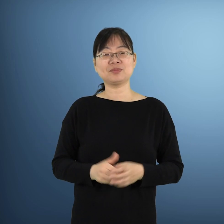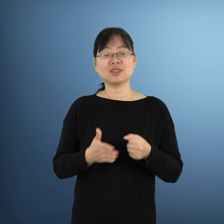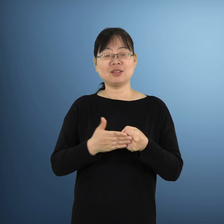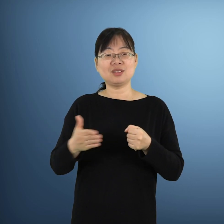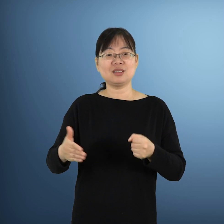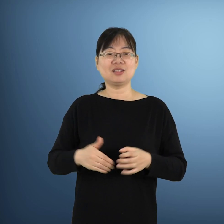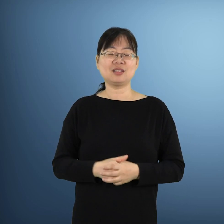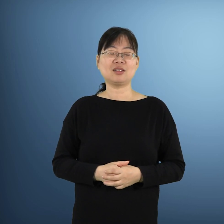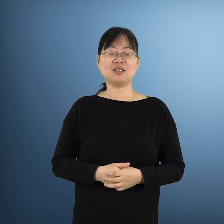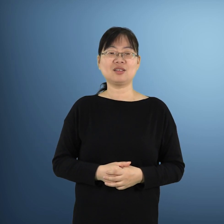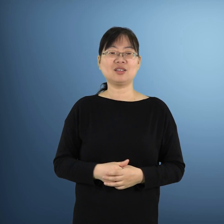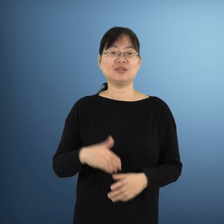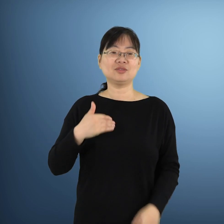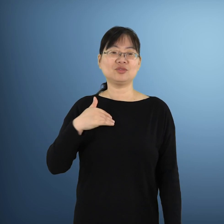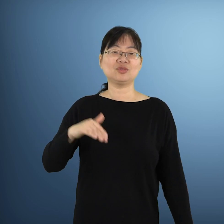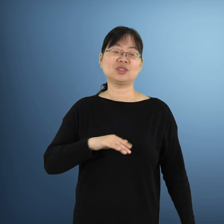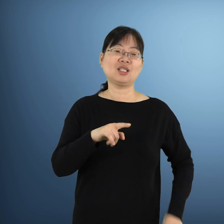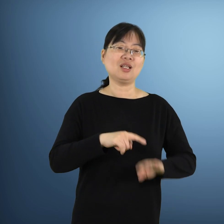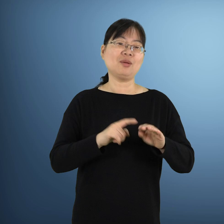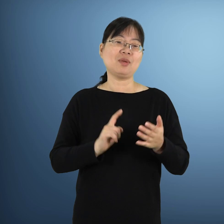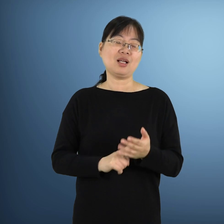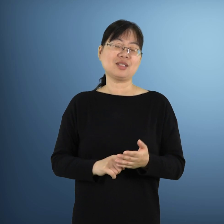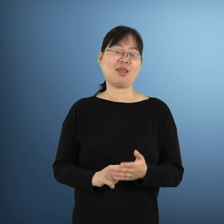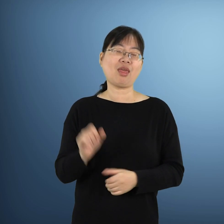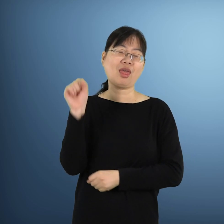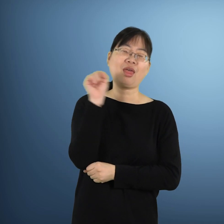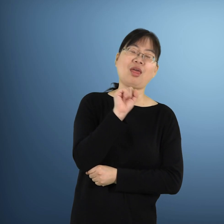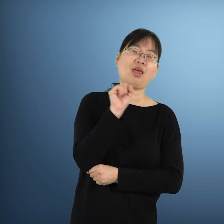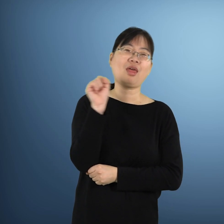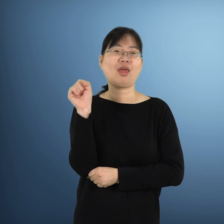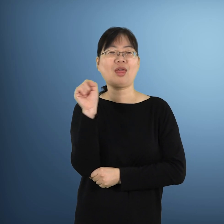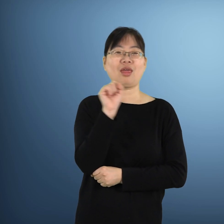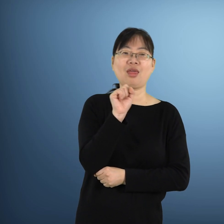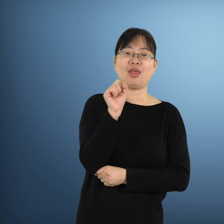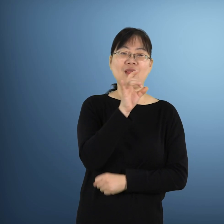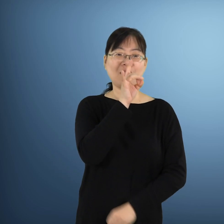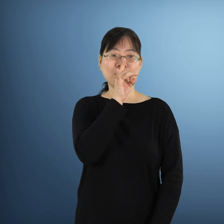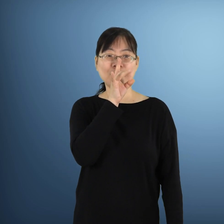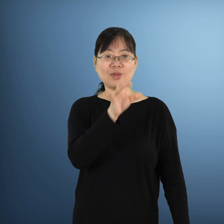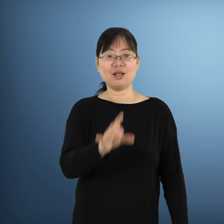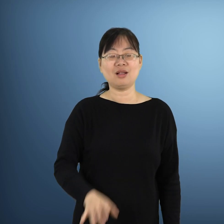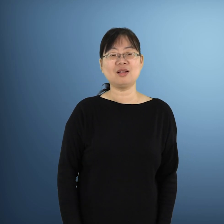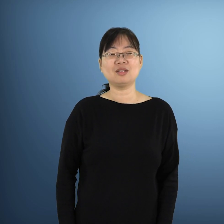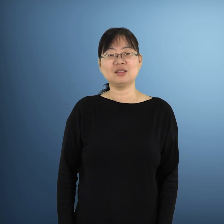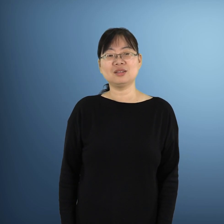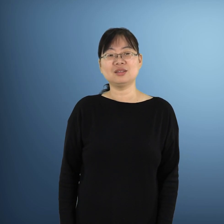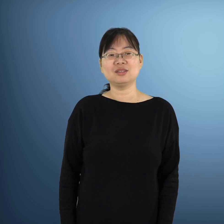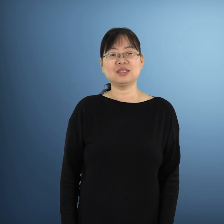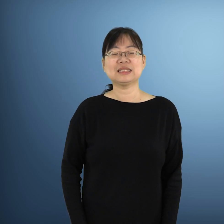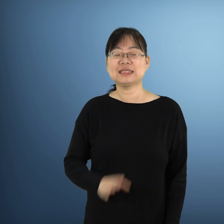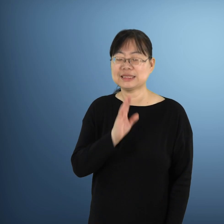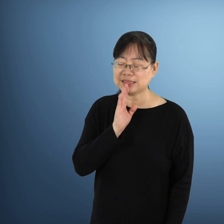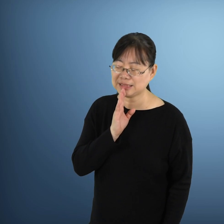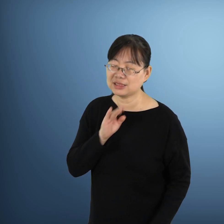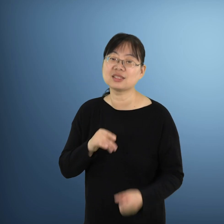그러니까 그런 것에 우리의 마음이 휘딱휘딱 흔들려서는 안 되고